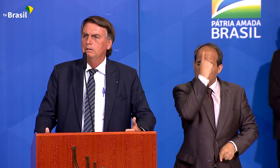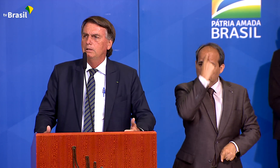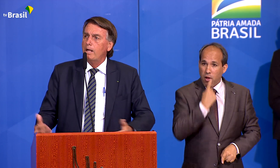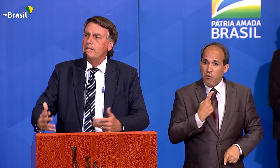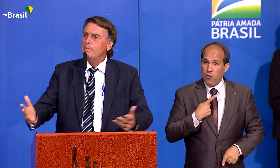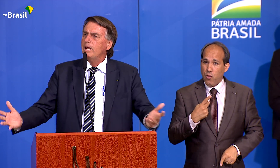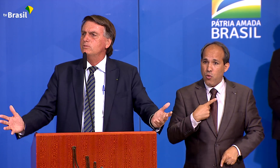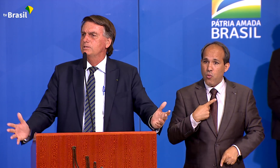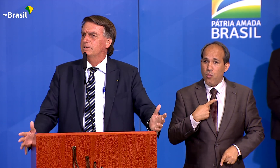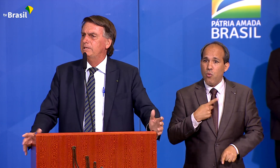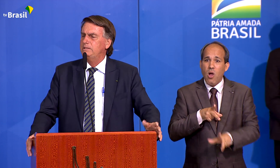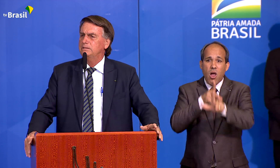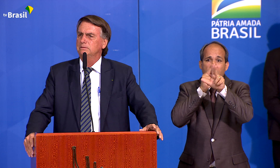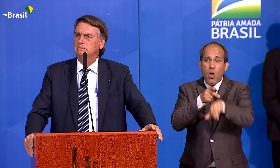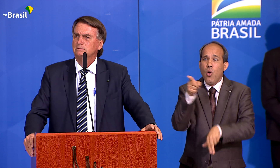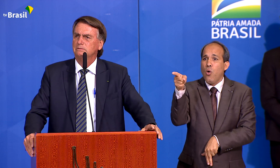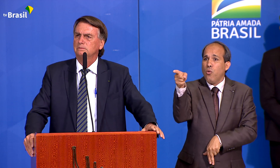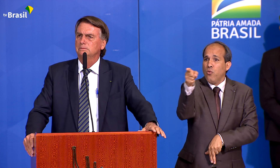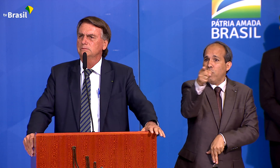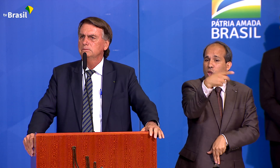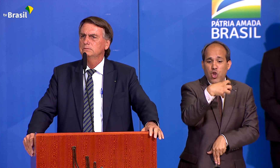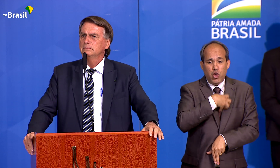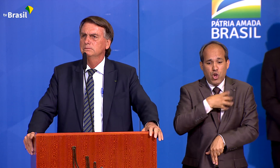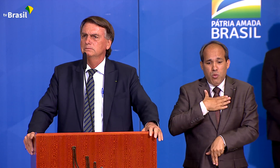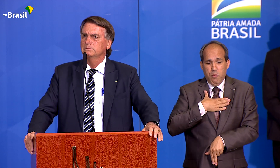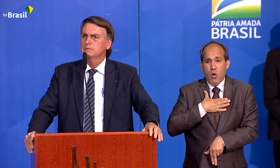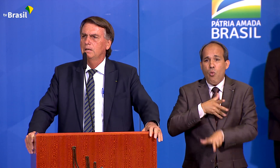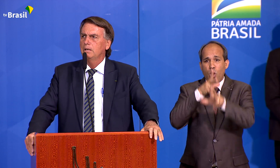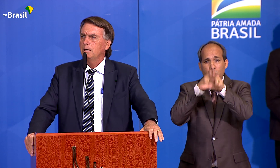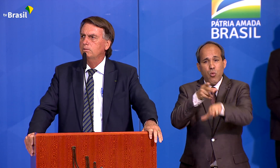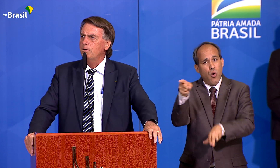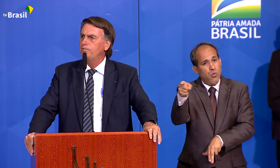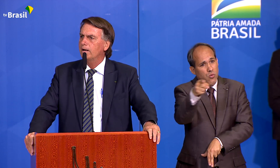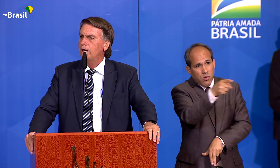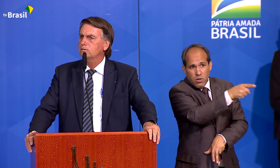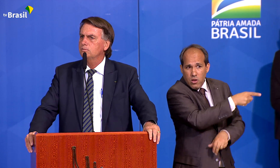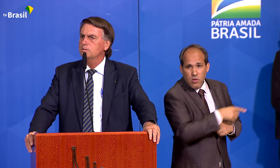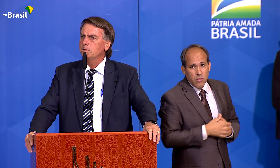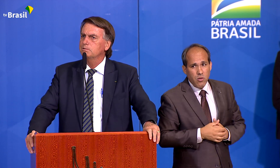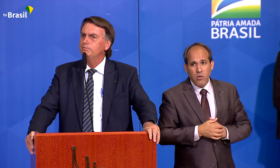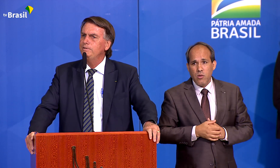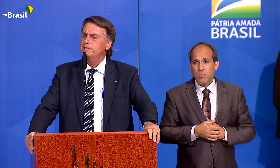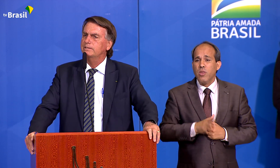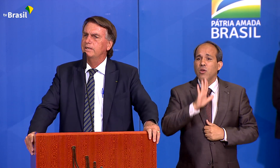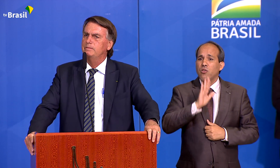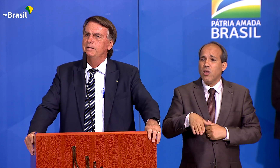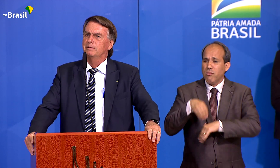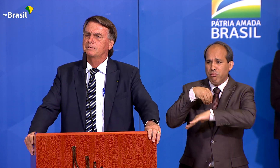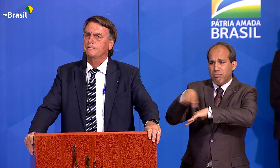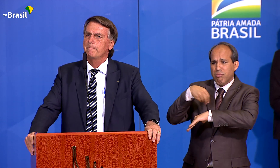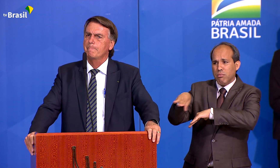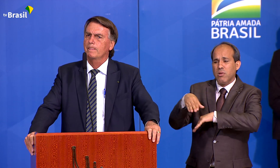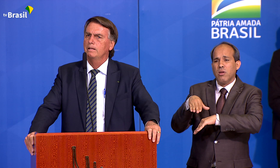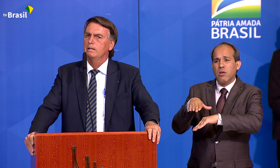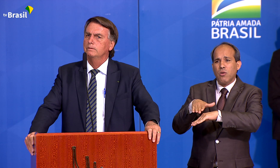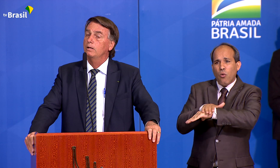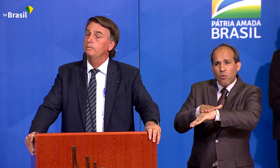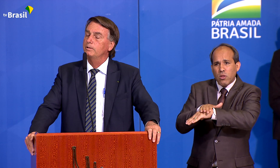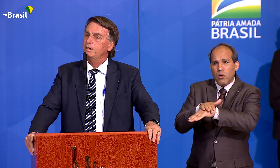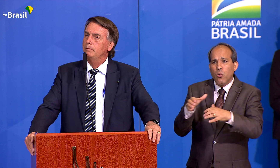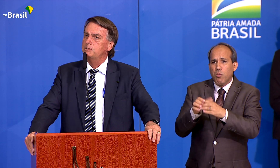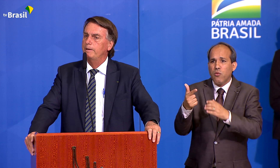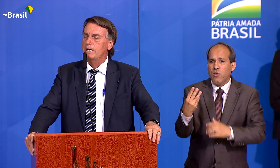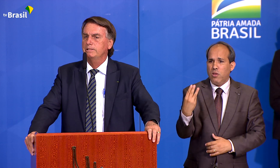do eleitor é semelhante a de vocês e eu tenho falado com os meus 23 -